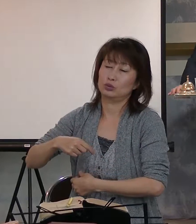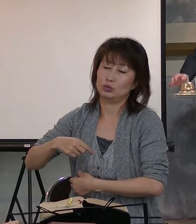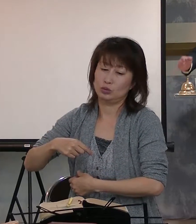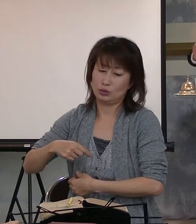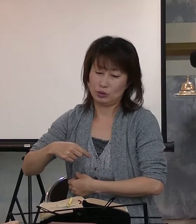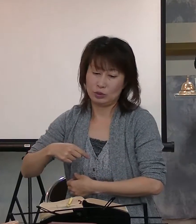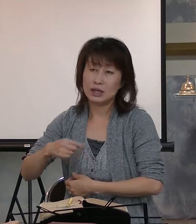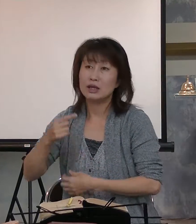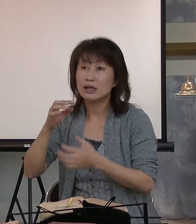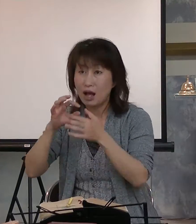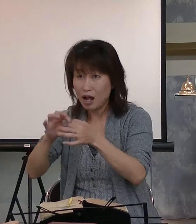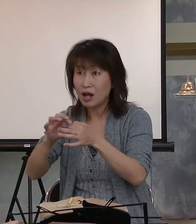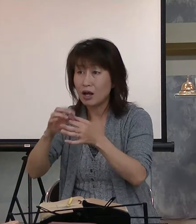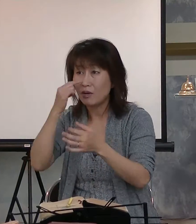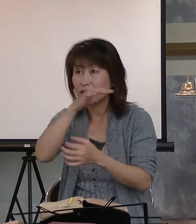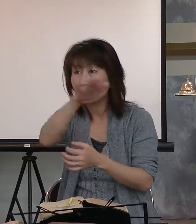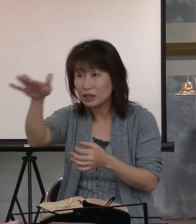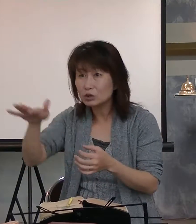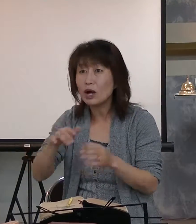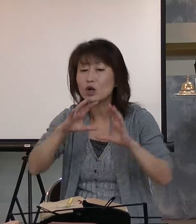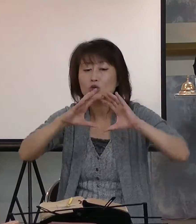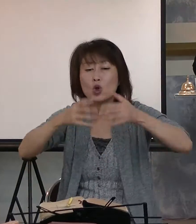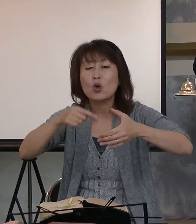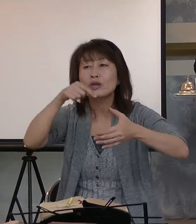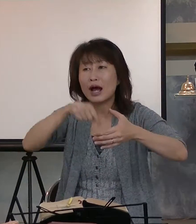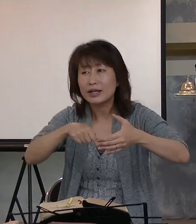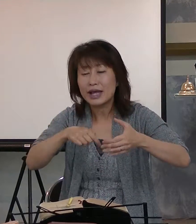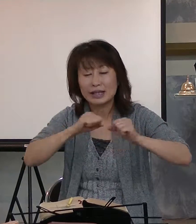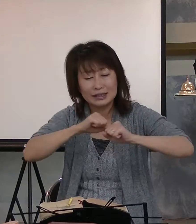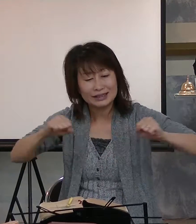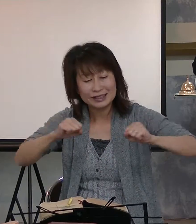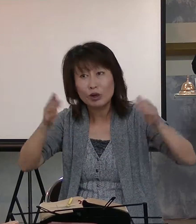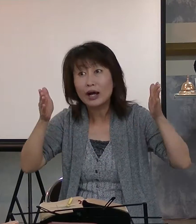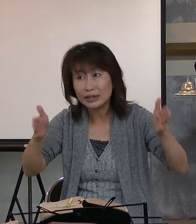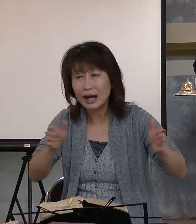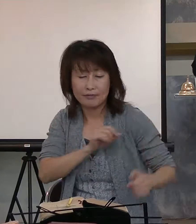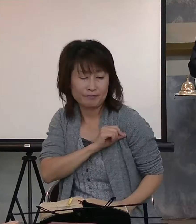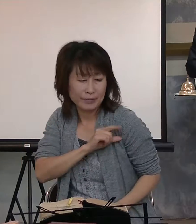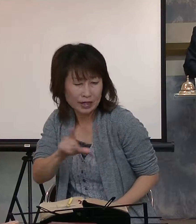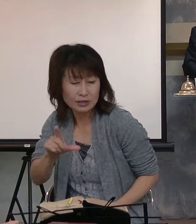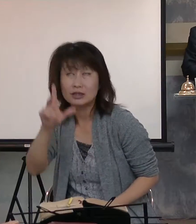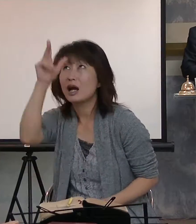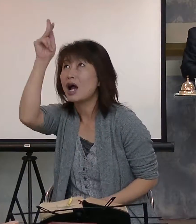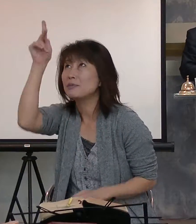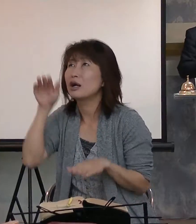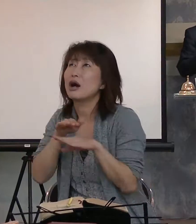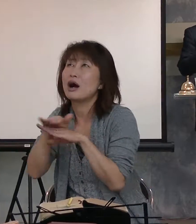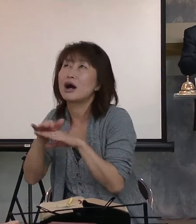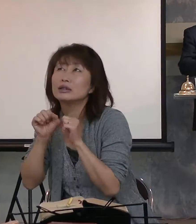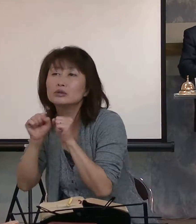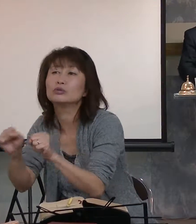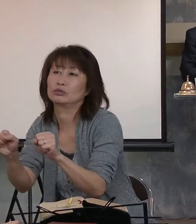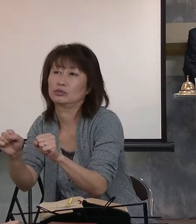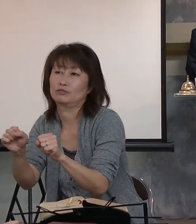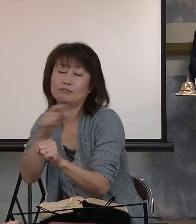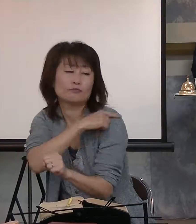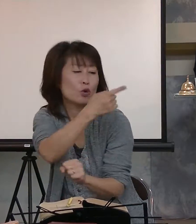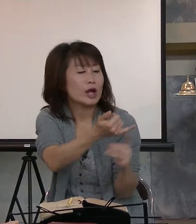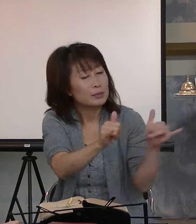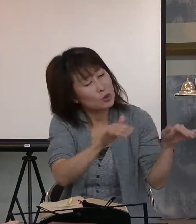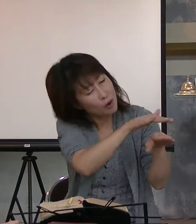だから私たちはこの世で熱心に神を愛していくんです。隣人を愛して